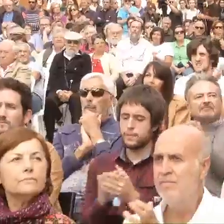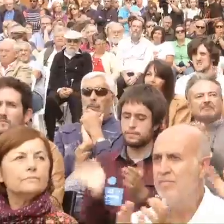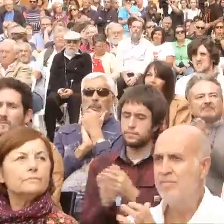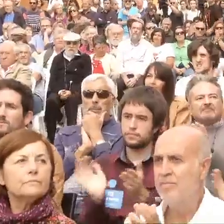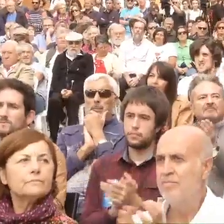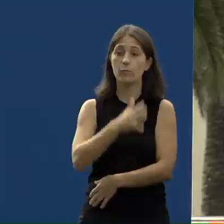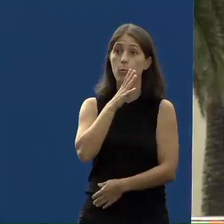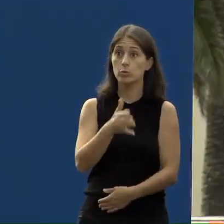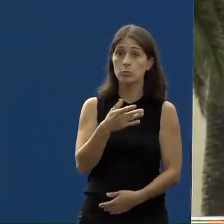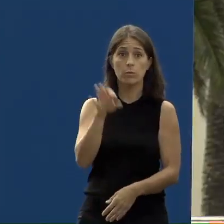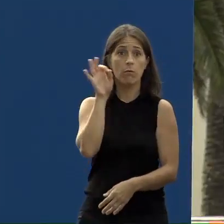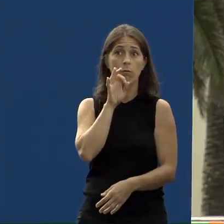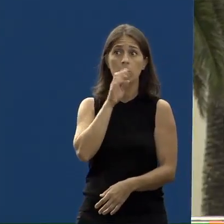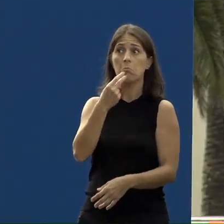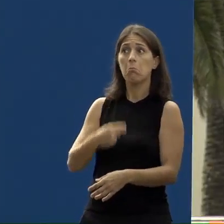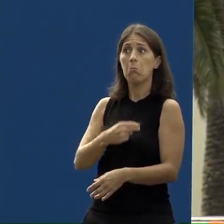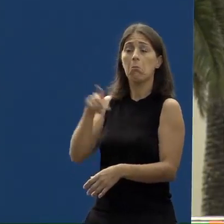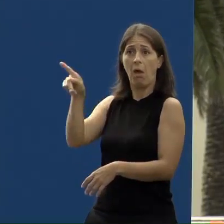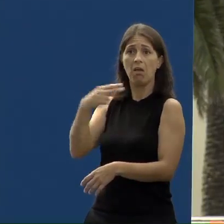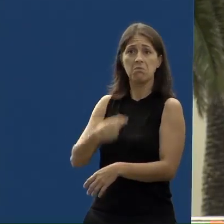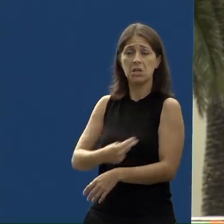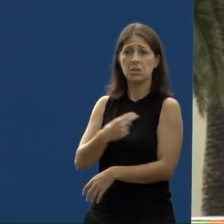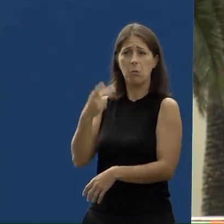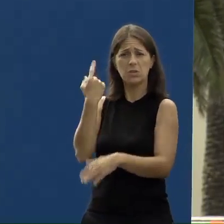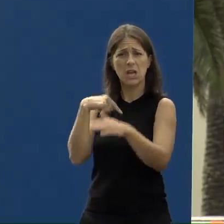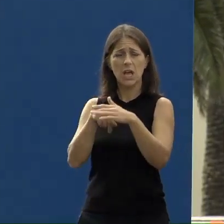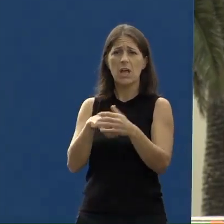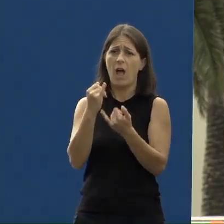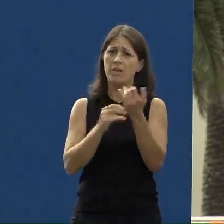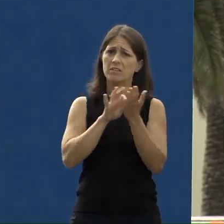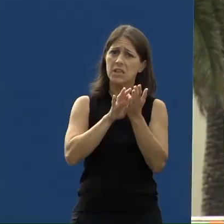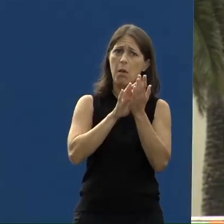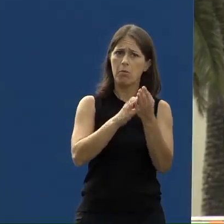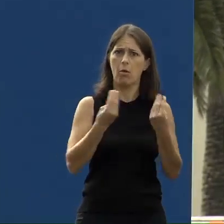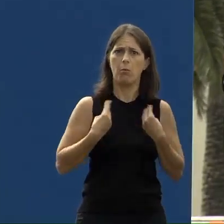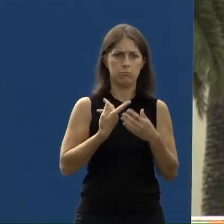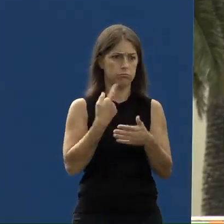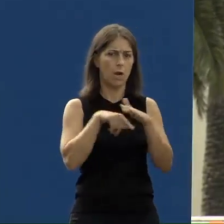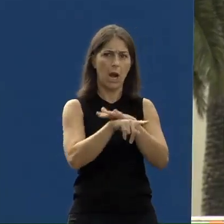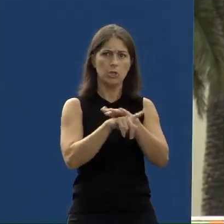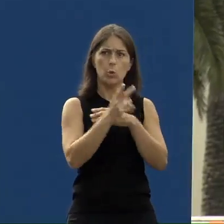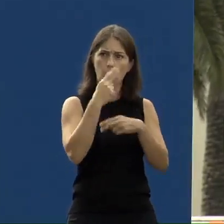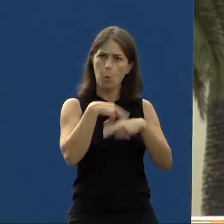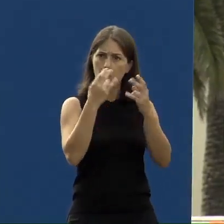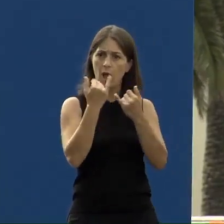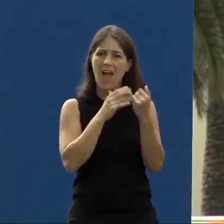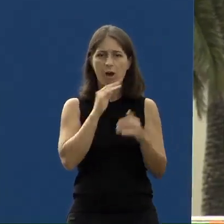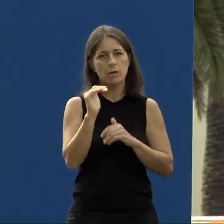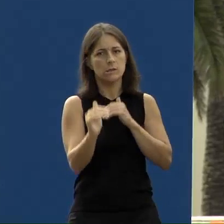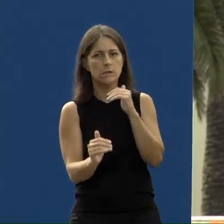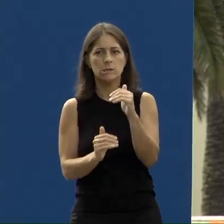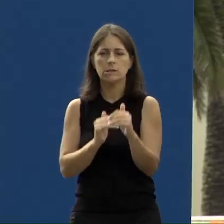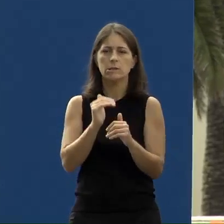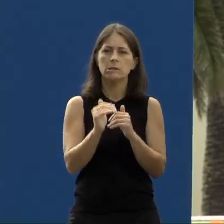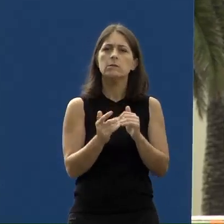Por iso Martiño Noriega en Compostela comezou tamén a xestión pública do Servicio de Guindastro da hora hasta onde lle deixaron e vamos a seguir abrindo